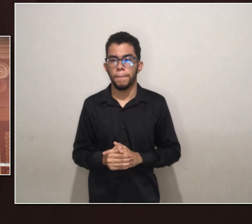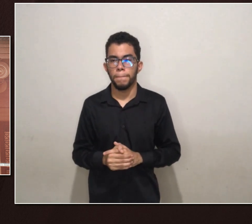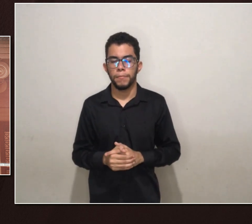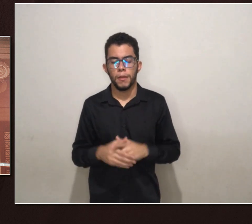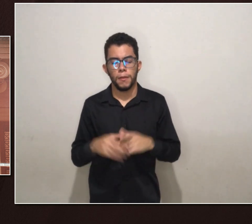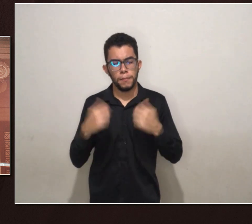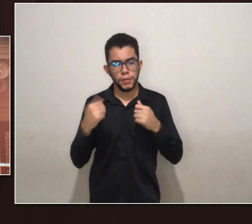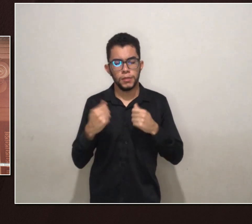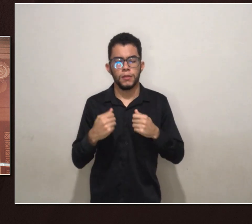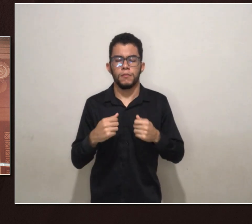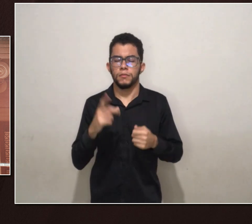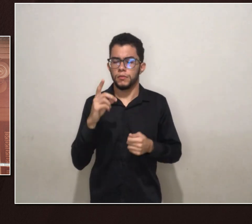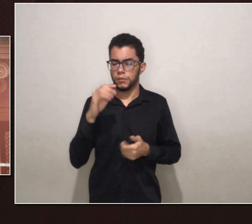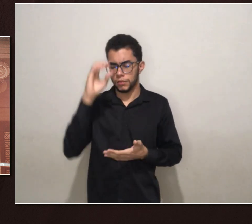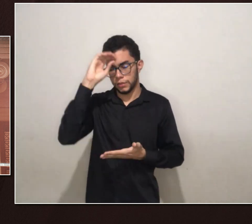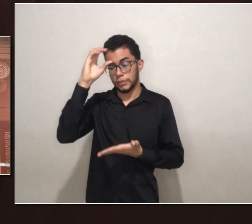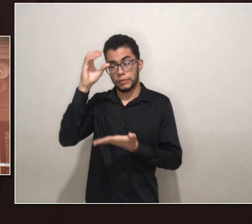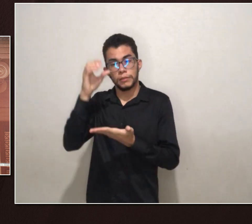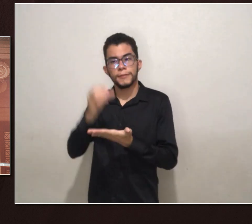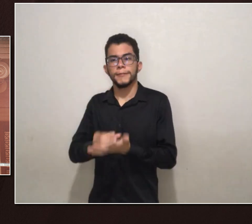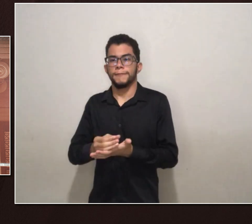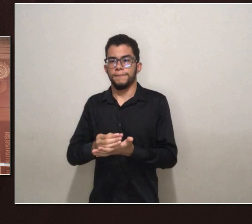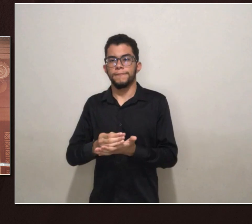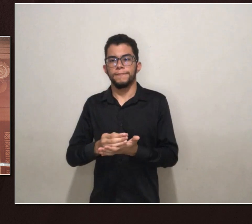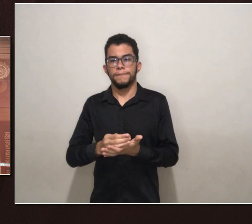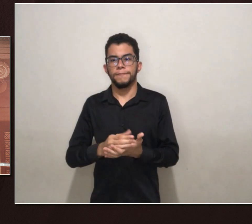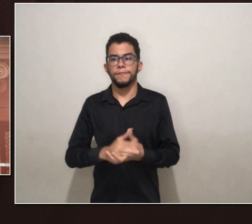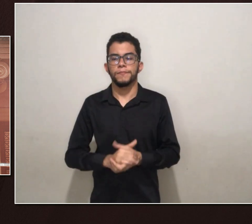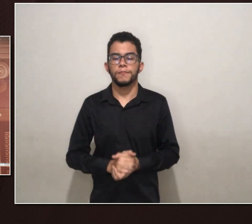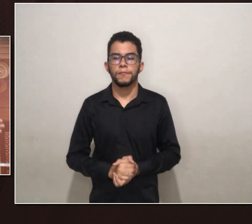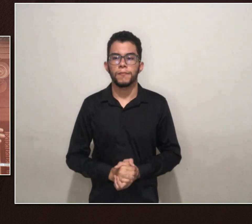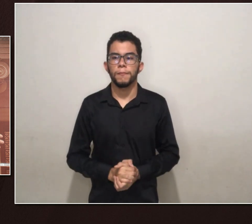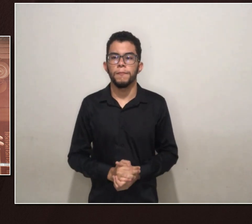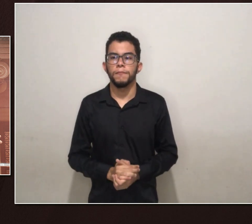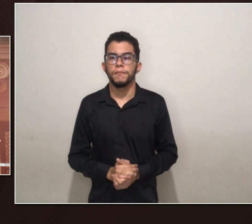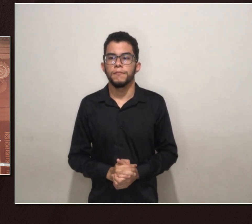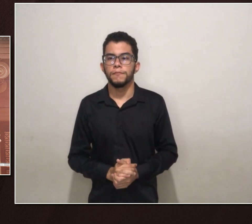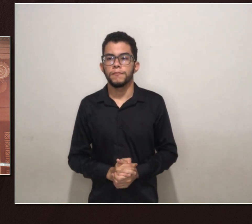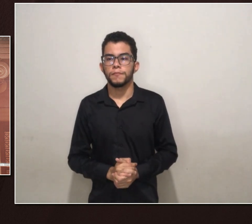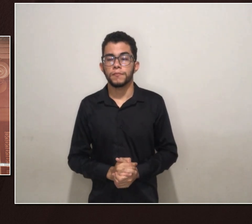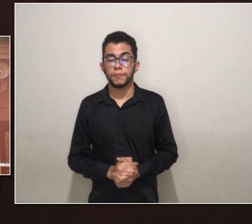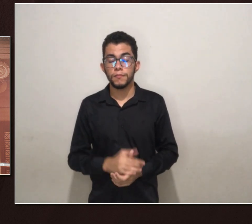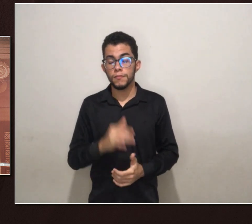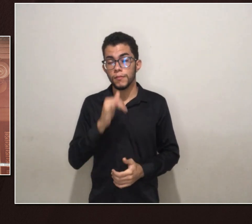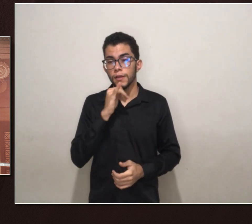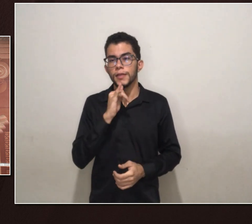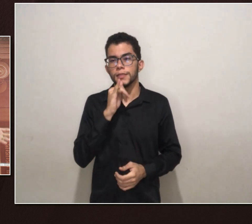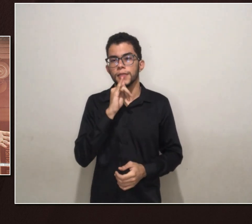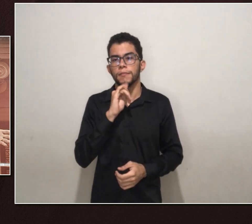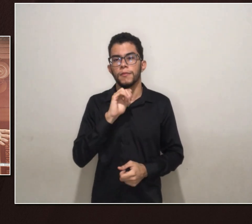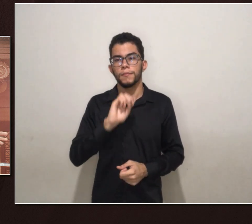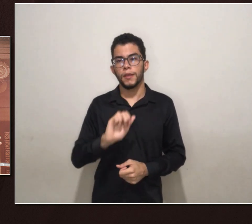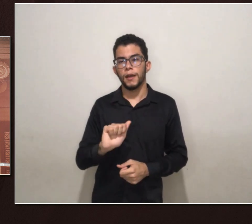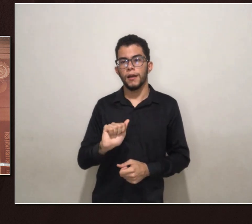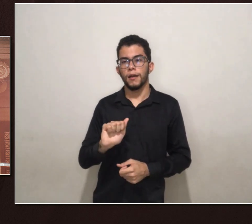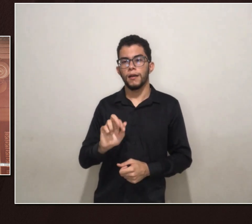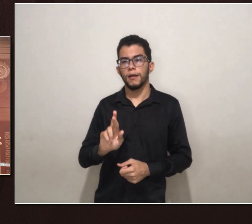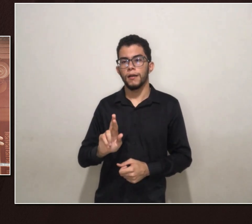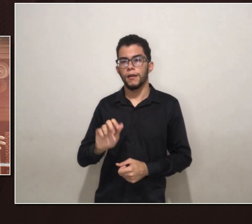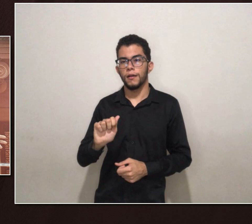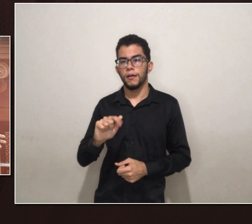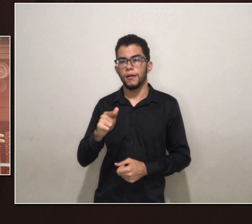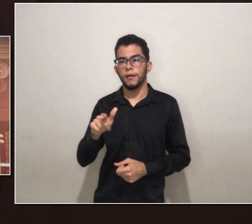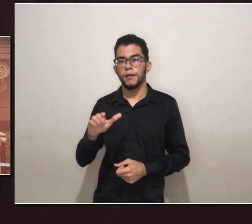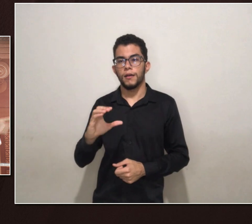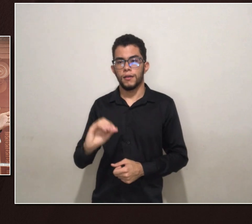creu, tá bom? Então, assim como se comparar com Miriam e Arão, foram até Moisés, disseram para